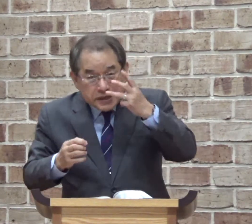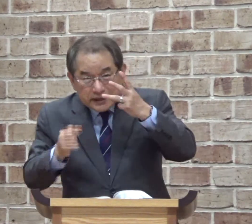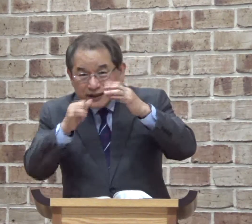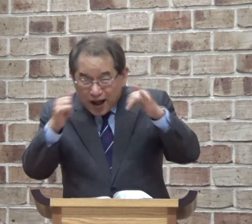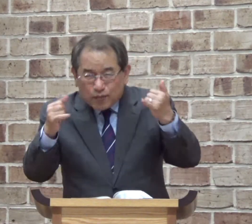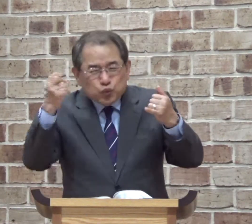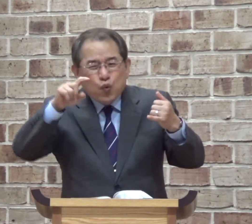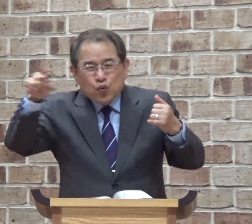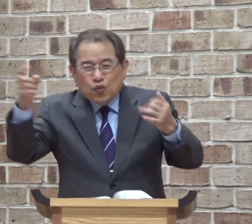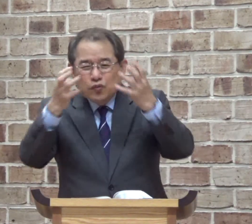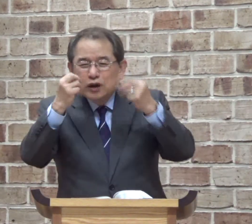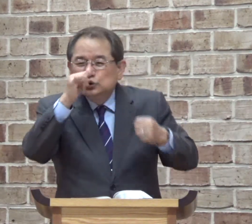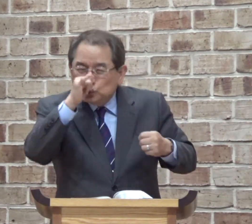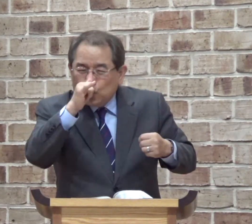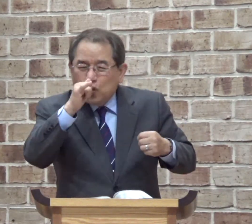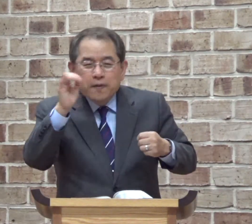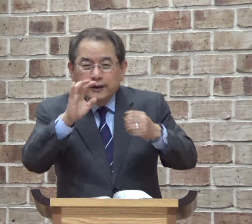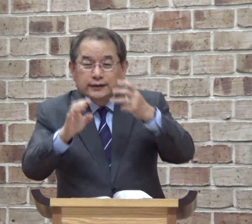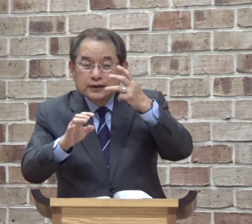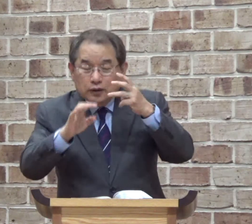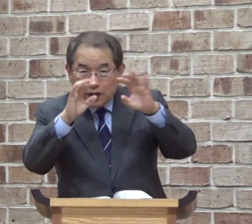많은 겸손한 사람이 있지만